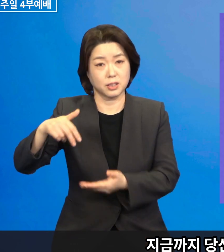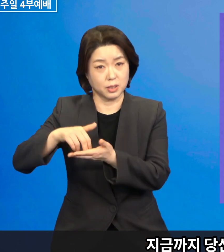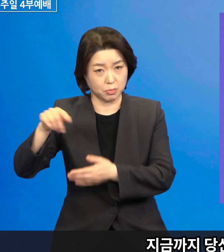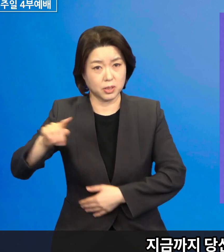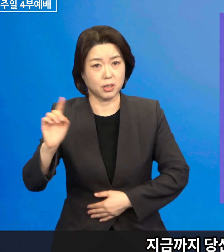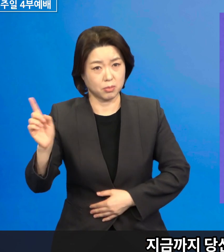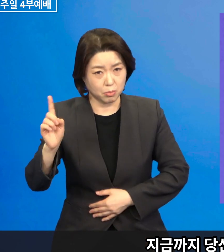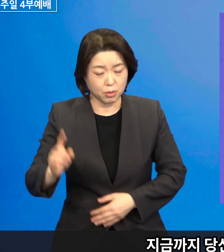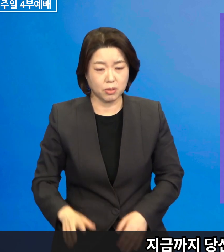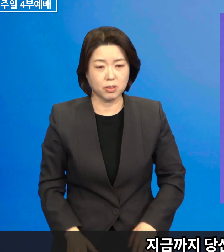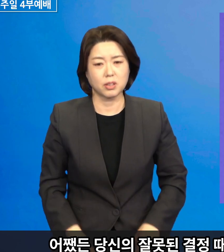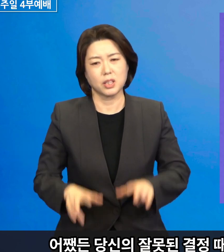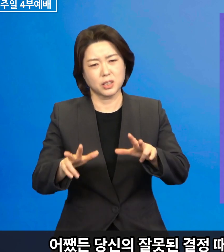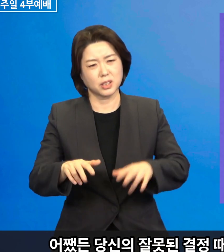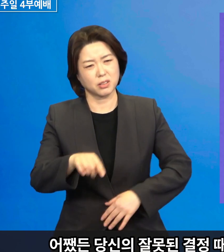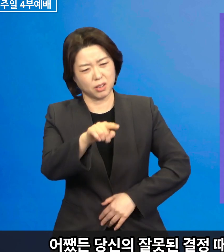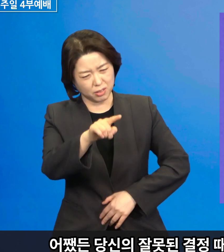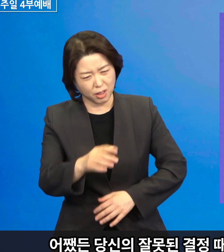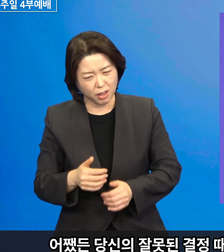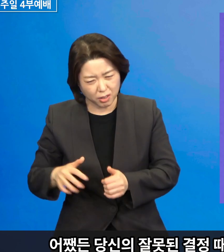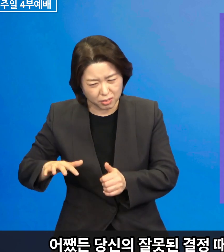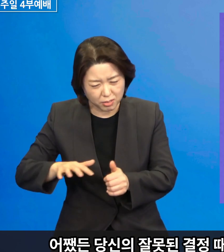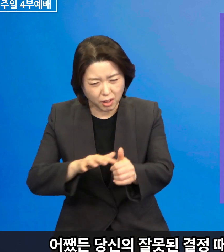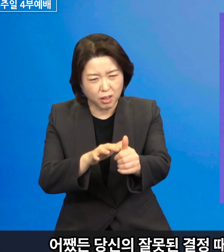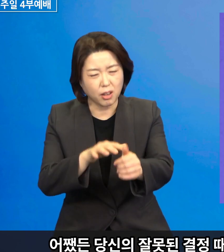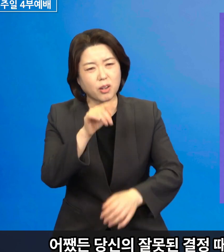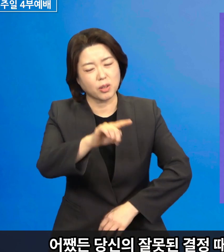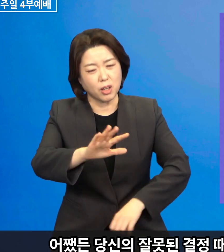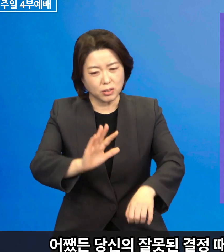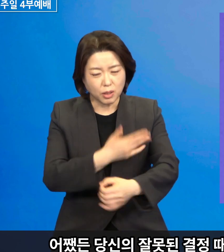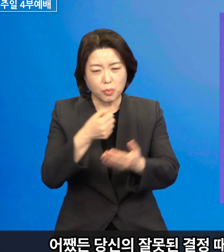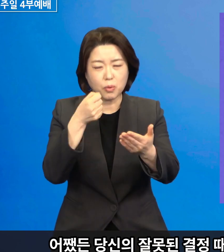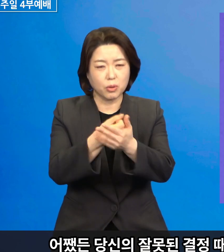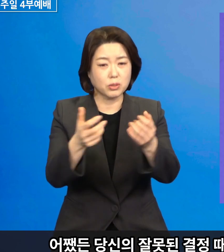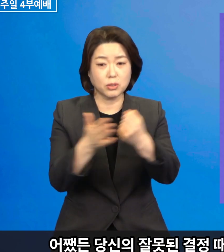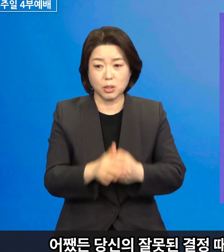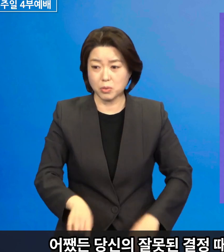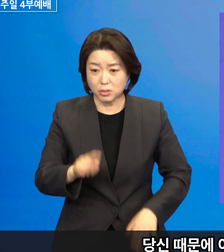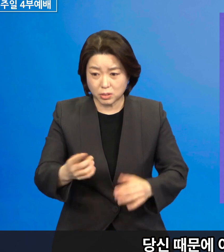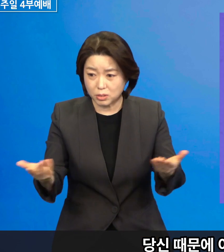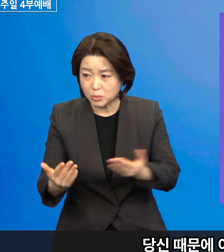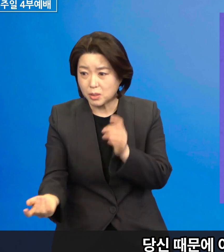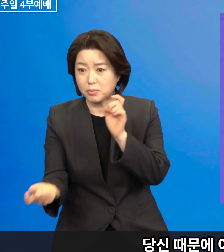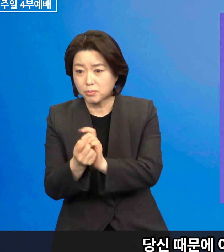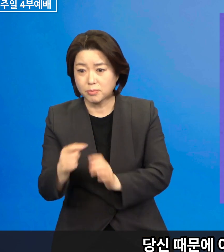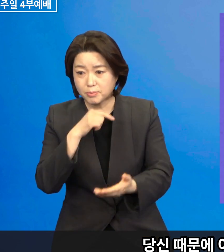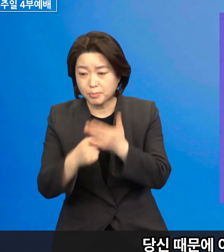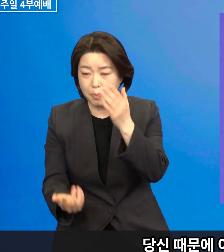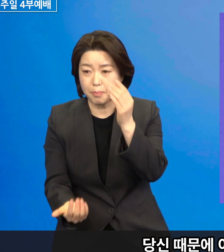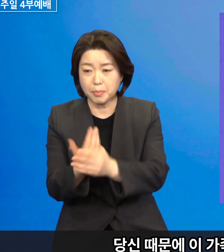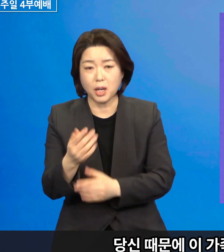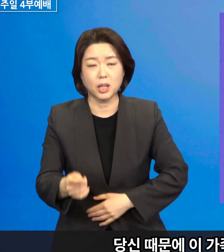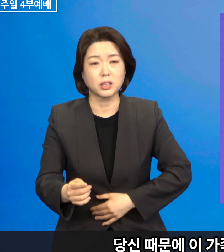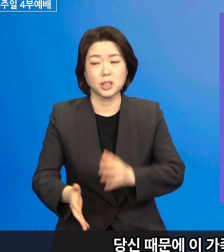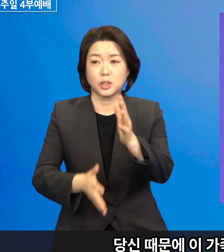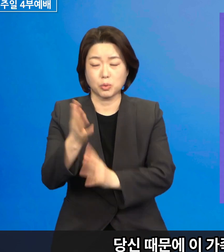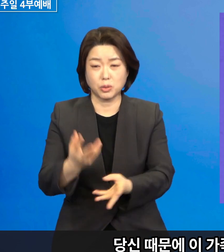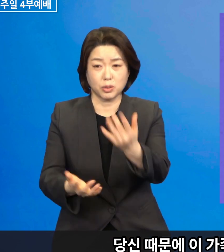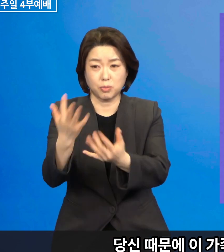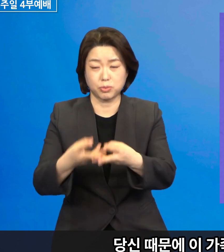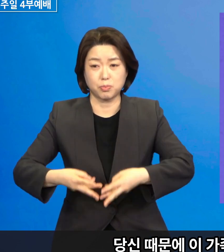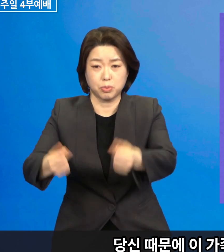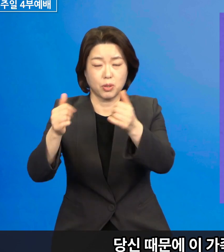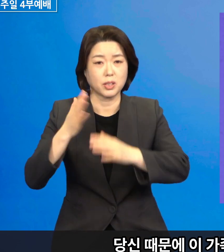지금까지 당신을 따라왔지만 어쨌든 당신의 잘못된 결정 때문에 이 일을 당한 거 아닙니까? 당신 때문에 이 도시가 불탔고 당신 때문에